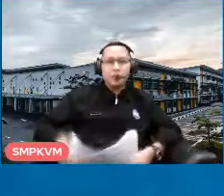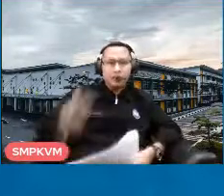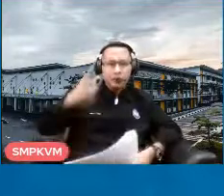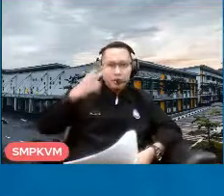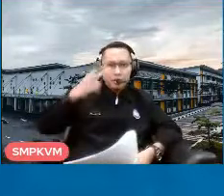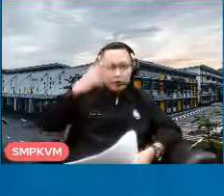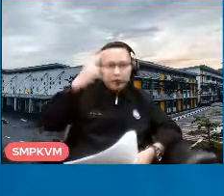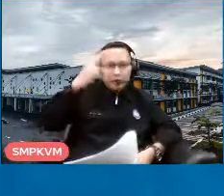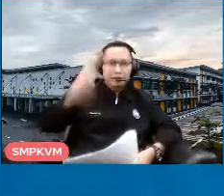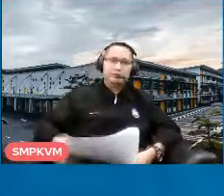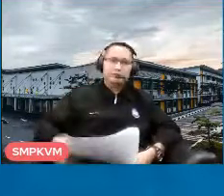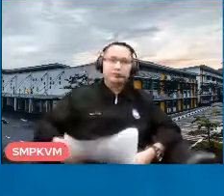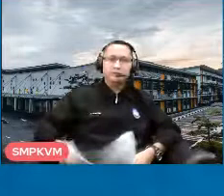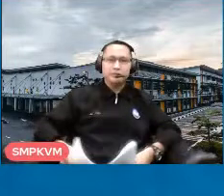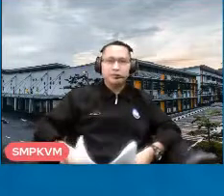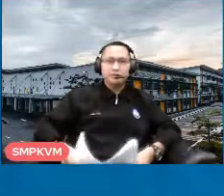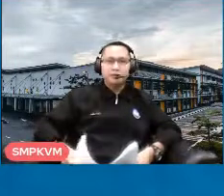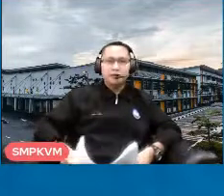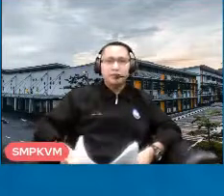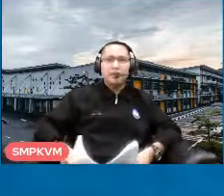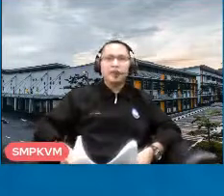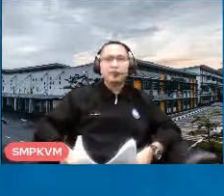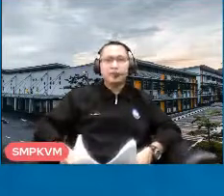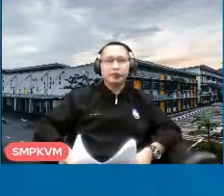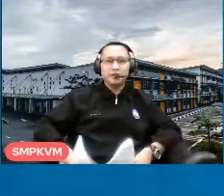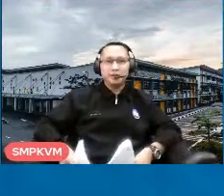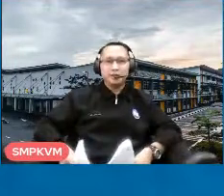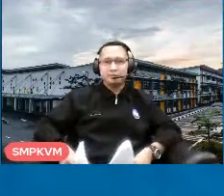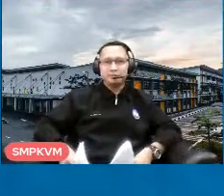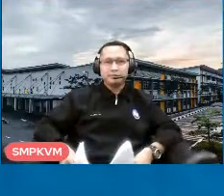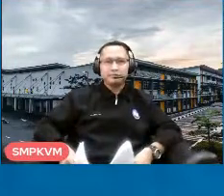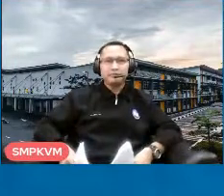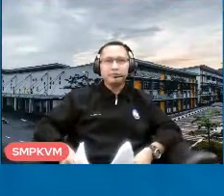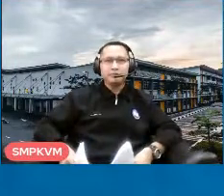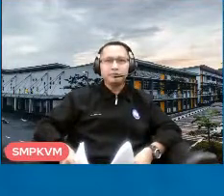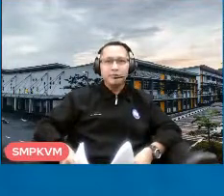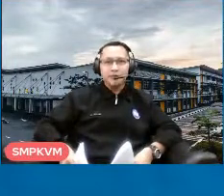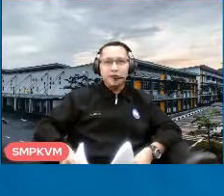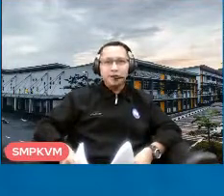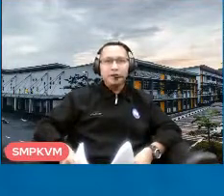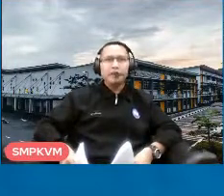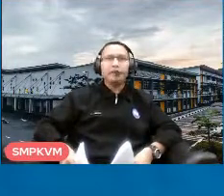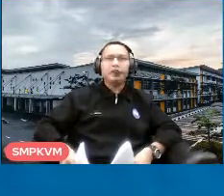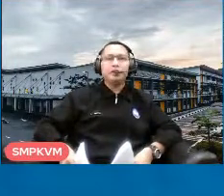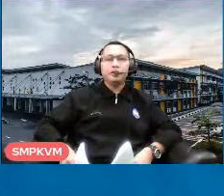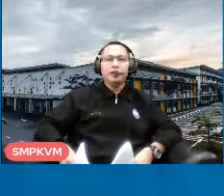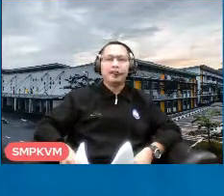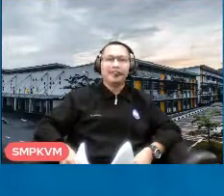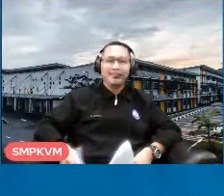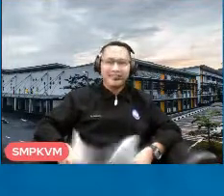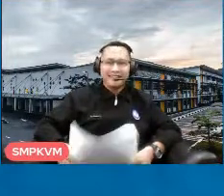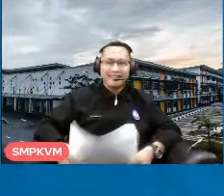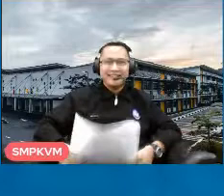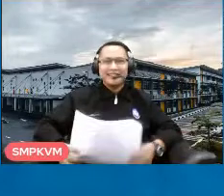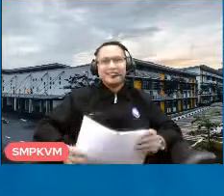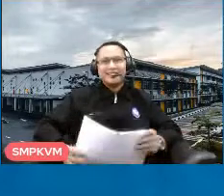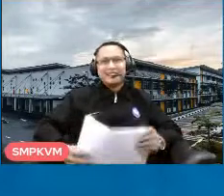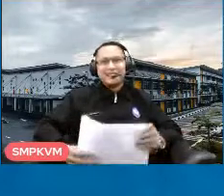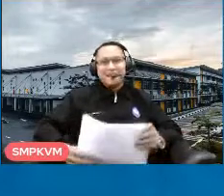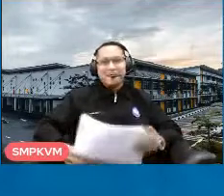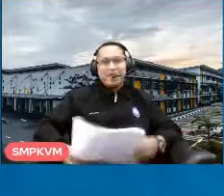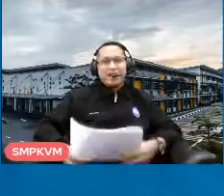gunting Kai deh chatnya ane hehehe